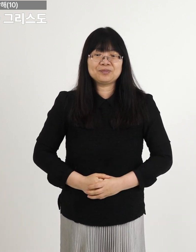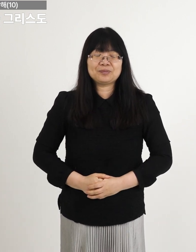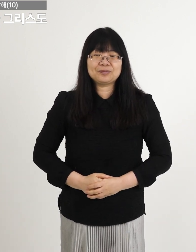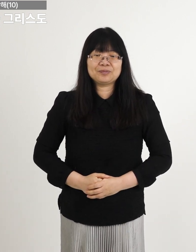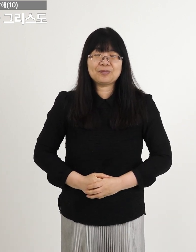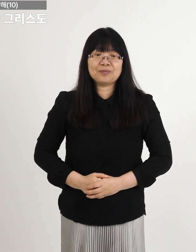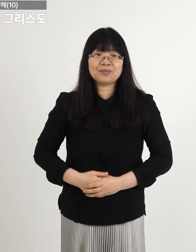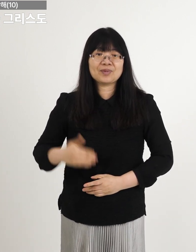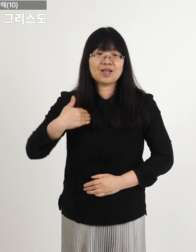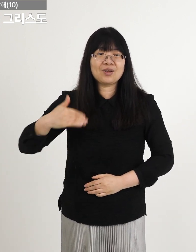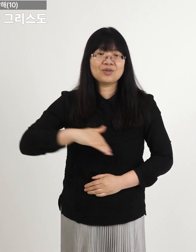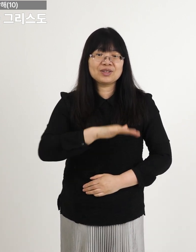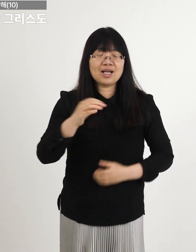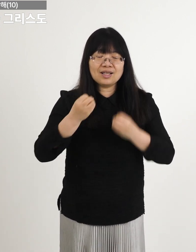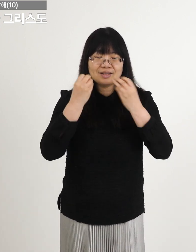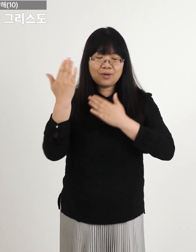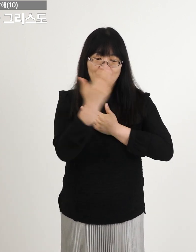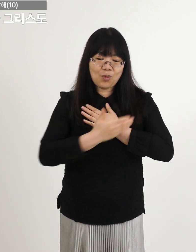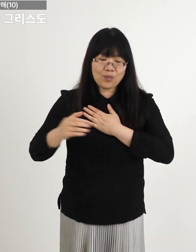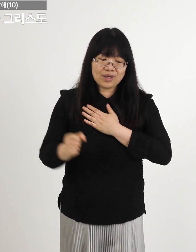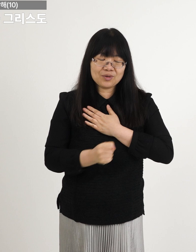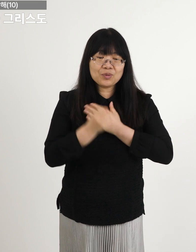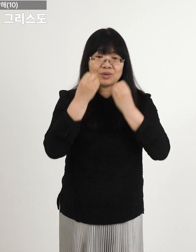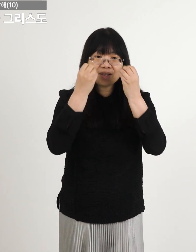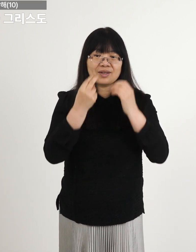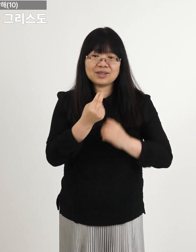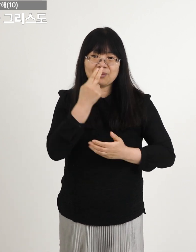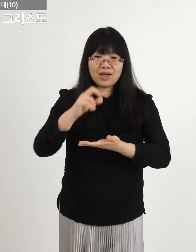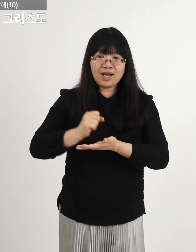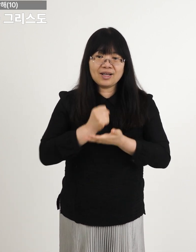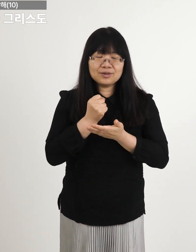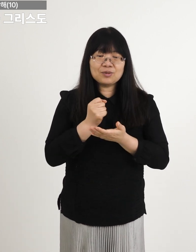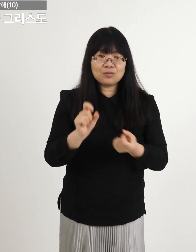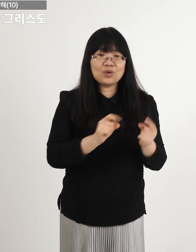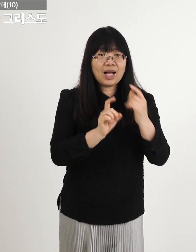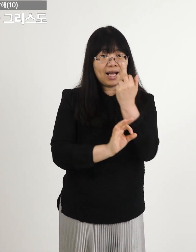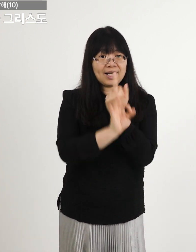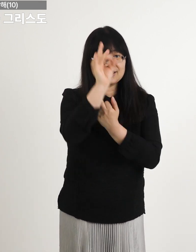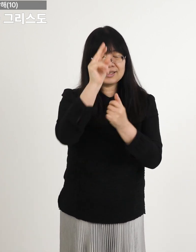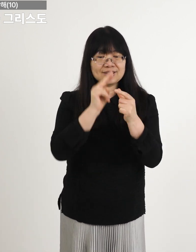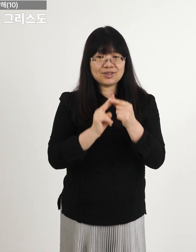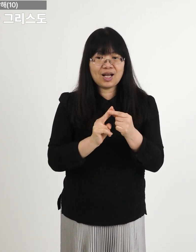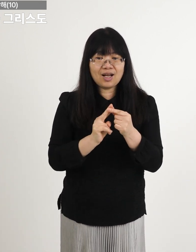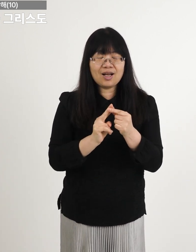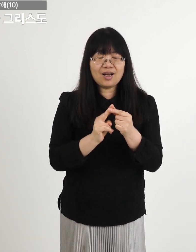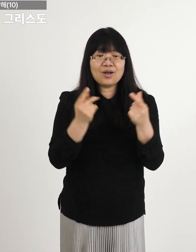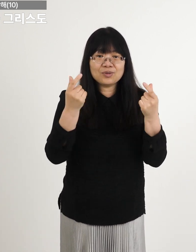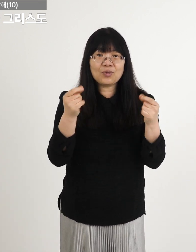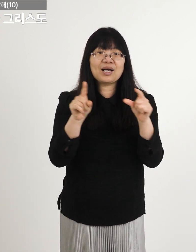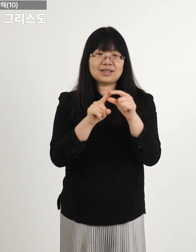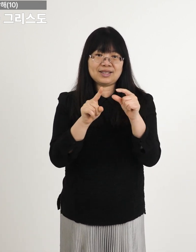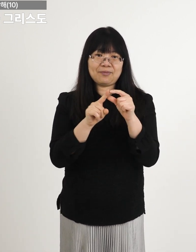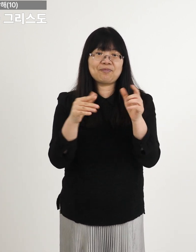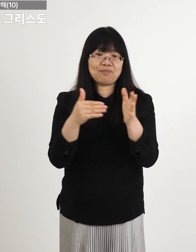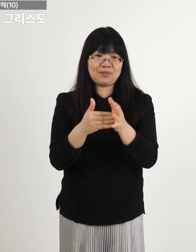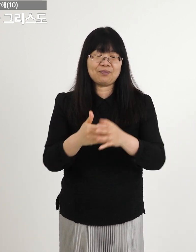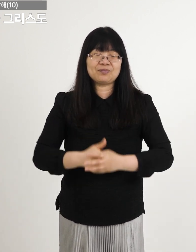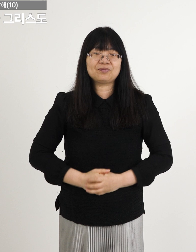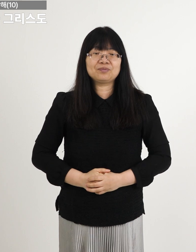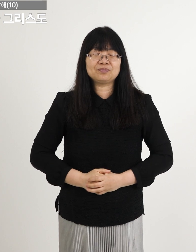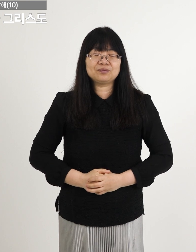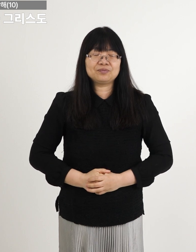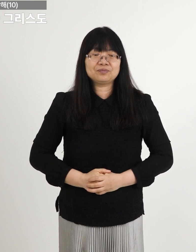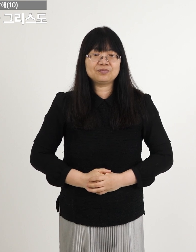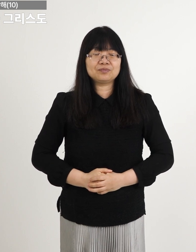그것은 우리가 새 몸을 입고 새 생명을 얻는 부활의 아침과 동의어라고 볼 수도 있어요.